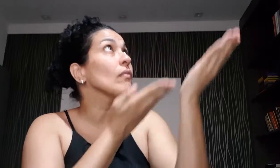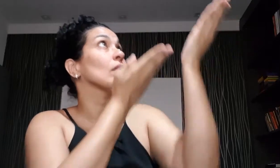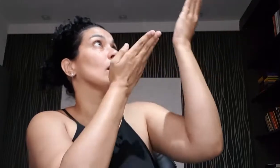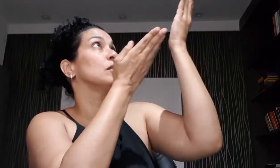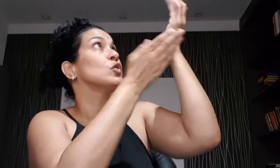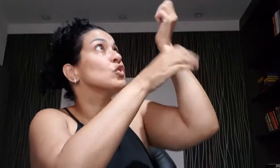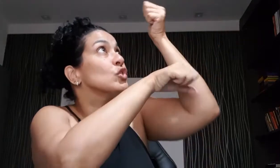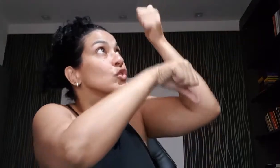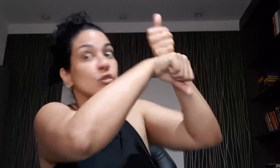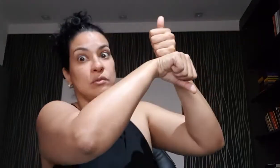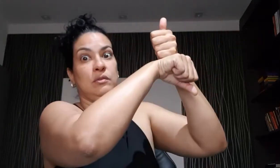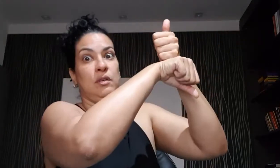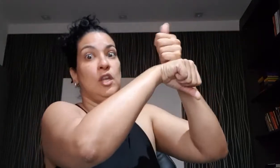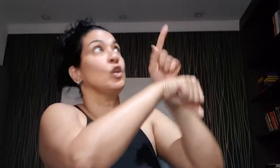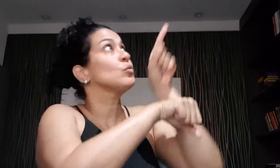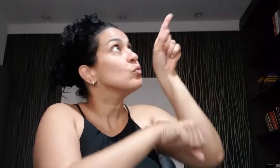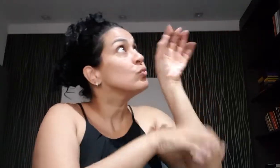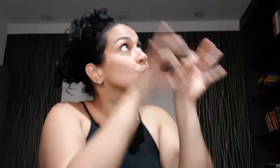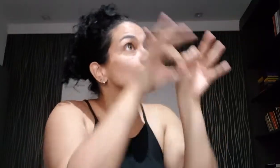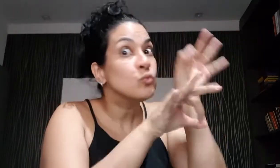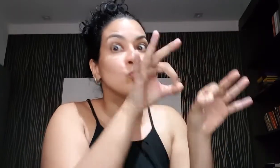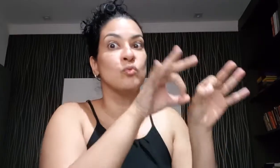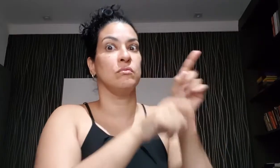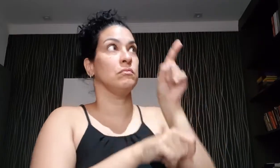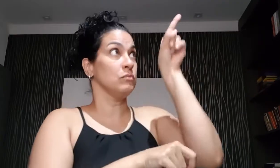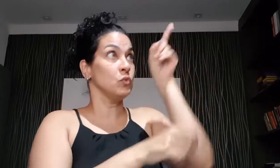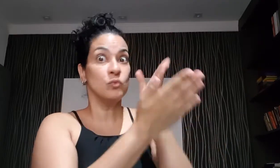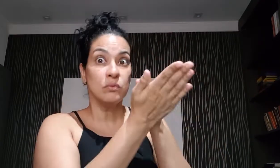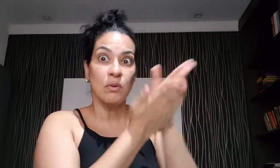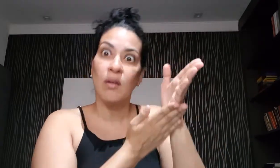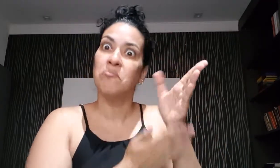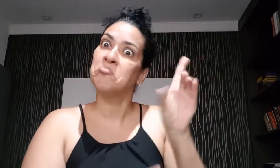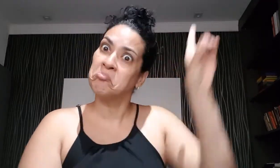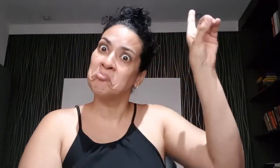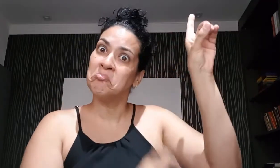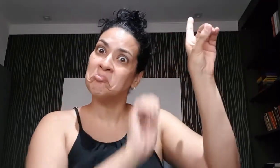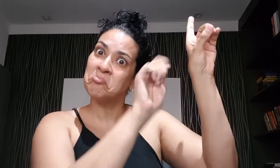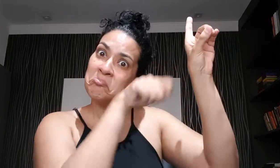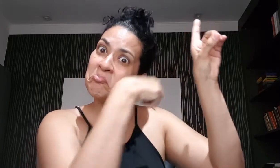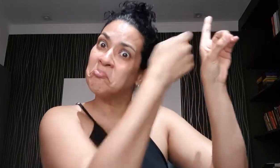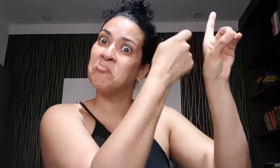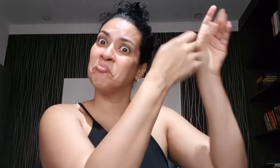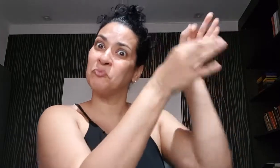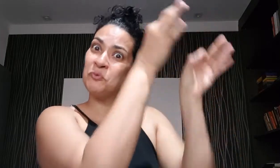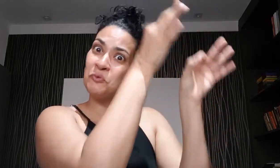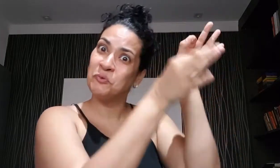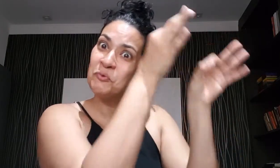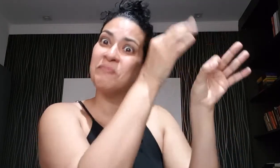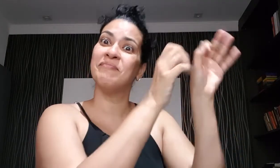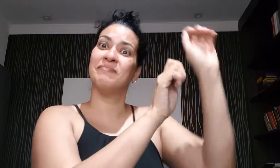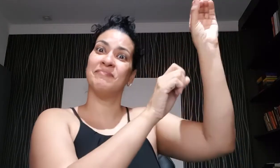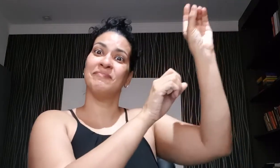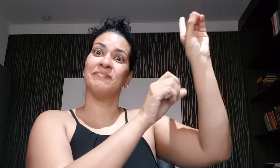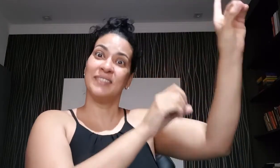Deus é justo e que Deus é reto. Esse é o nosso Deus. Por isso que nós podemos nos alegrar nele, porque ele é